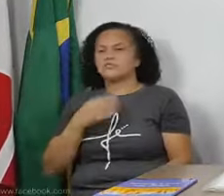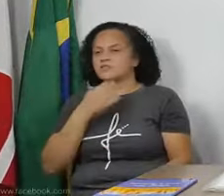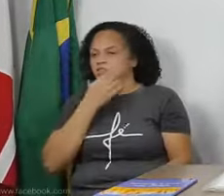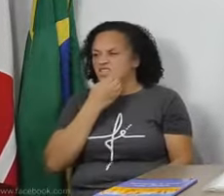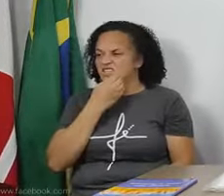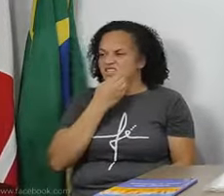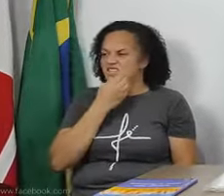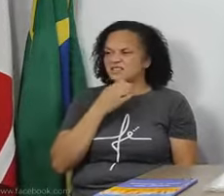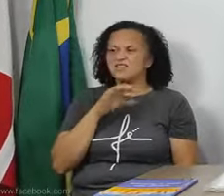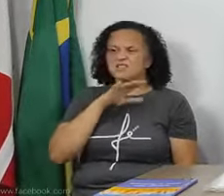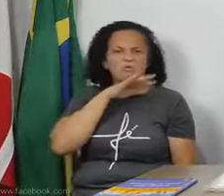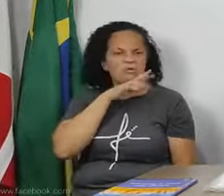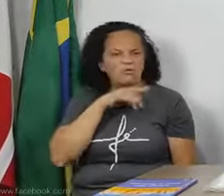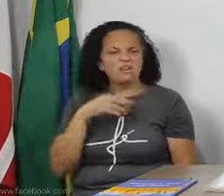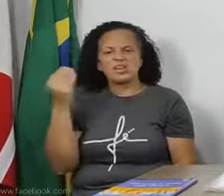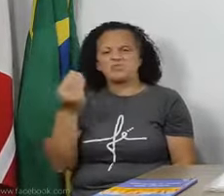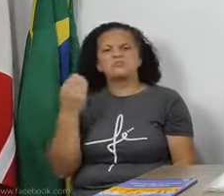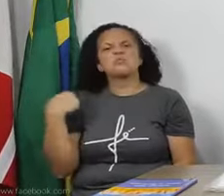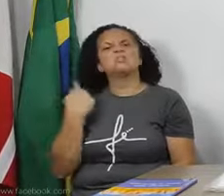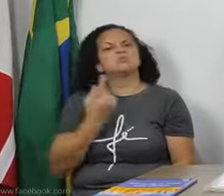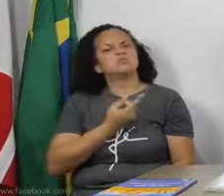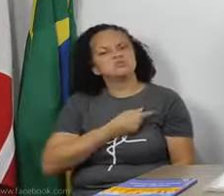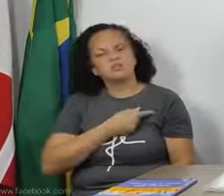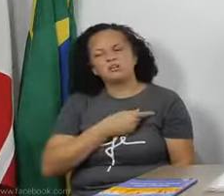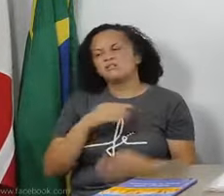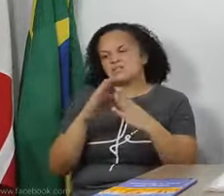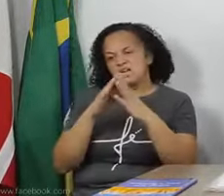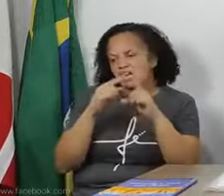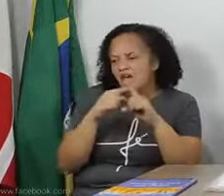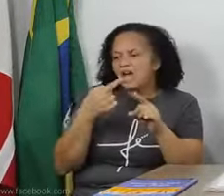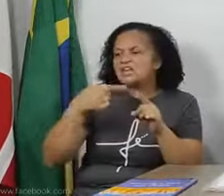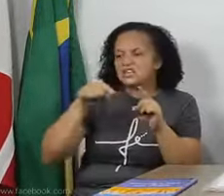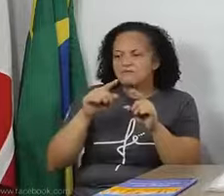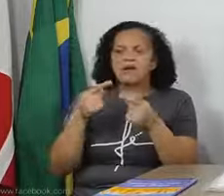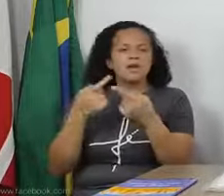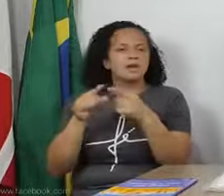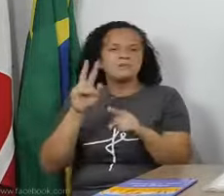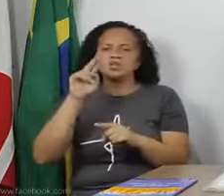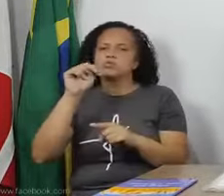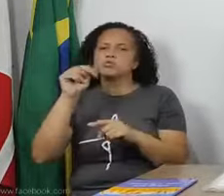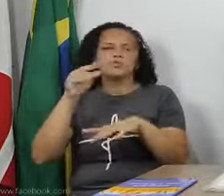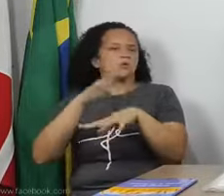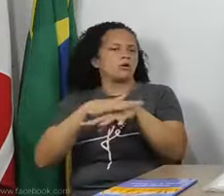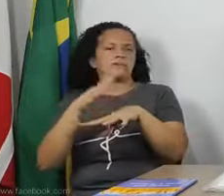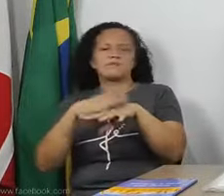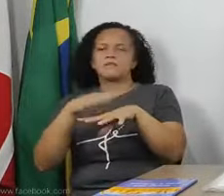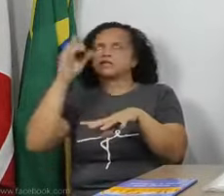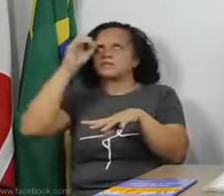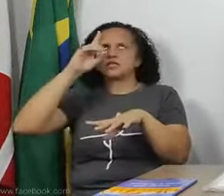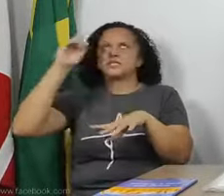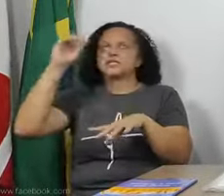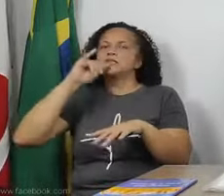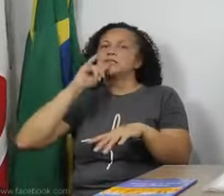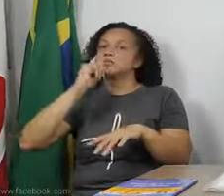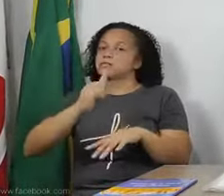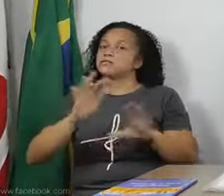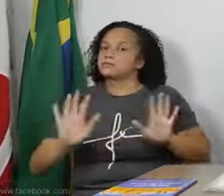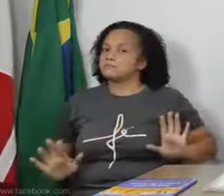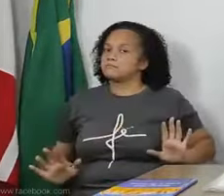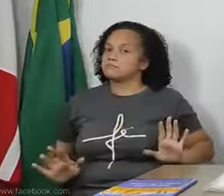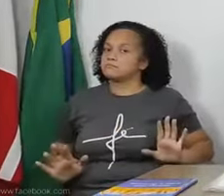Quando a gente ouve e não coloca em prática. Jesus deixou claro, quando a gente ouve a palavra e não